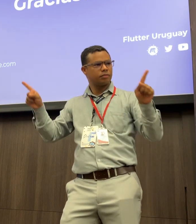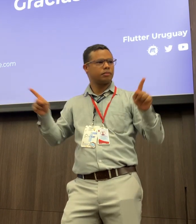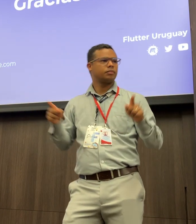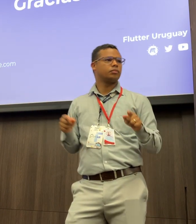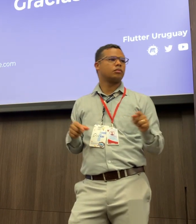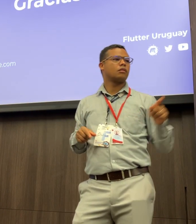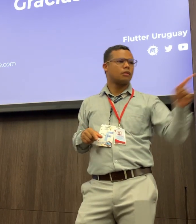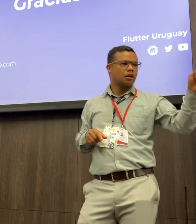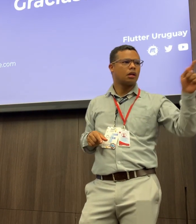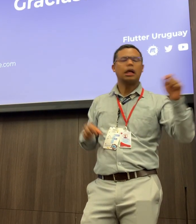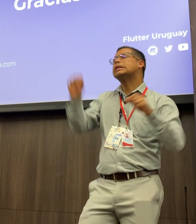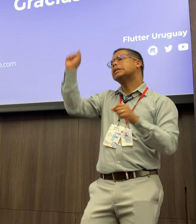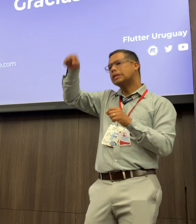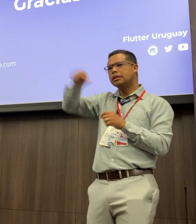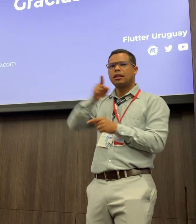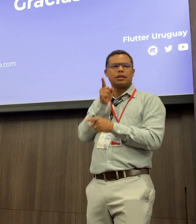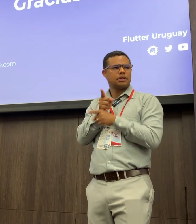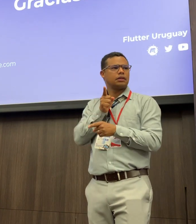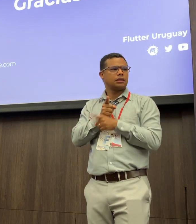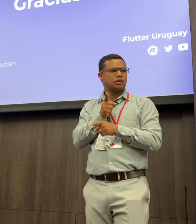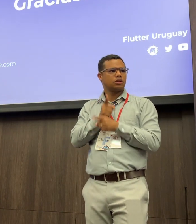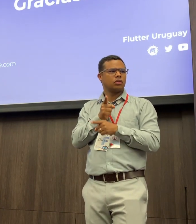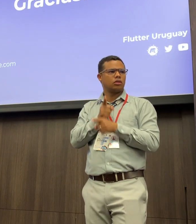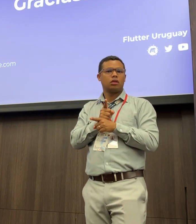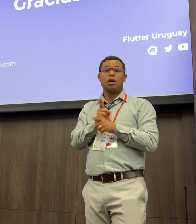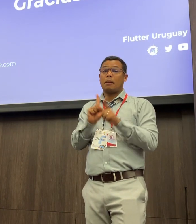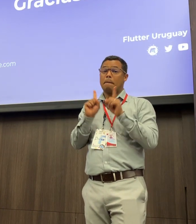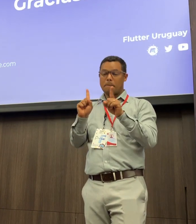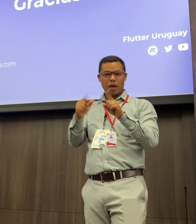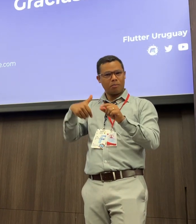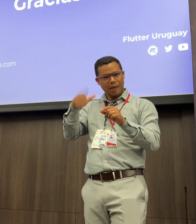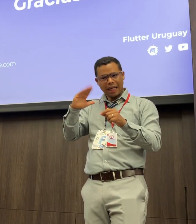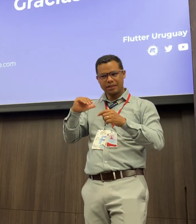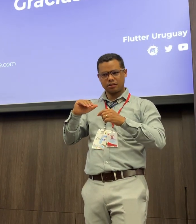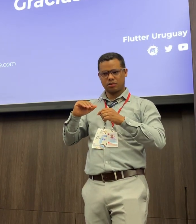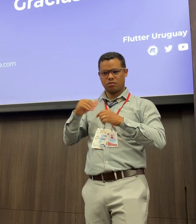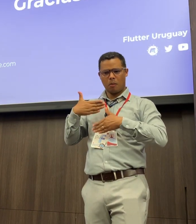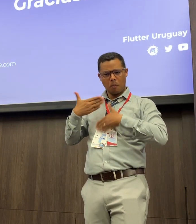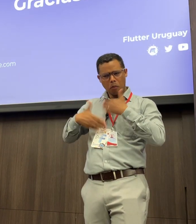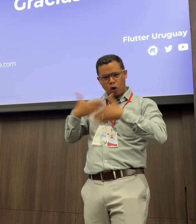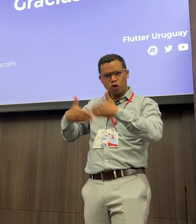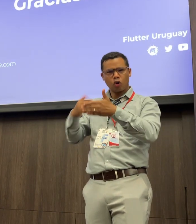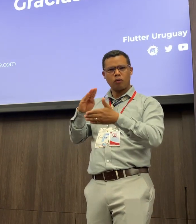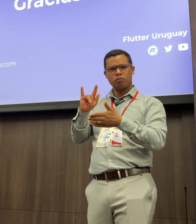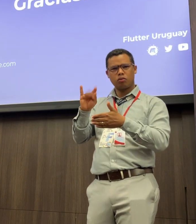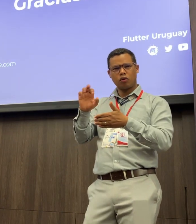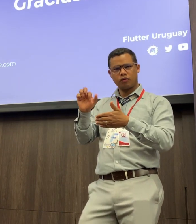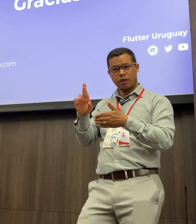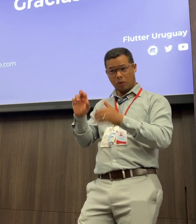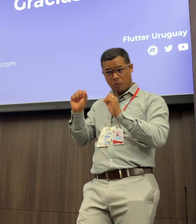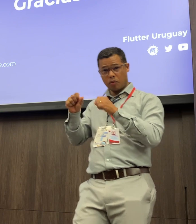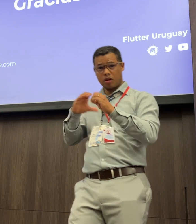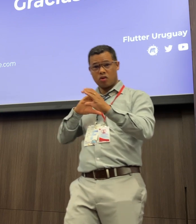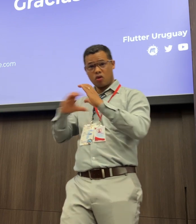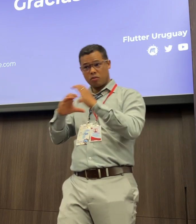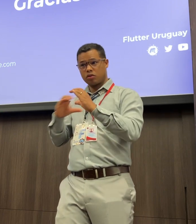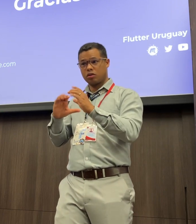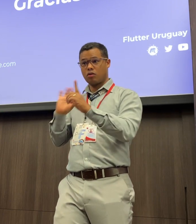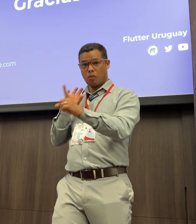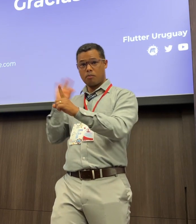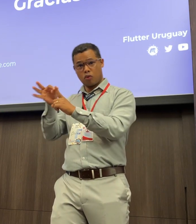Exacto, pero es más la implementación del protocol buffer. O sea, podría implementarse para la comunicación entre lo